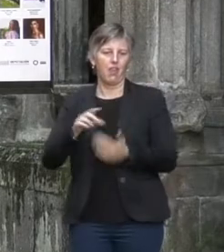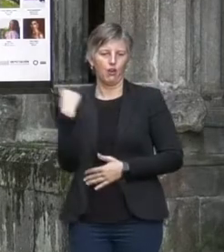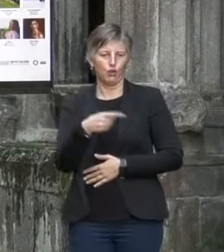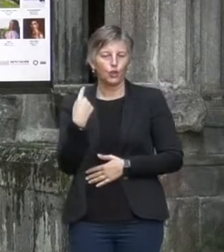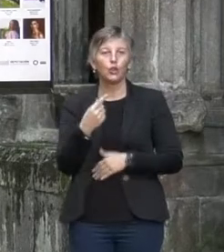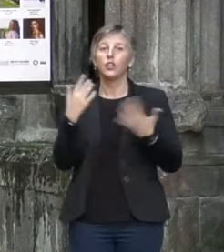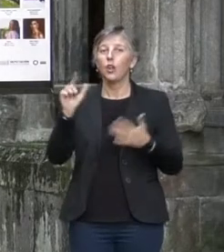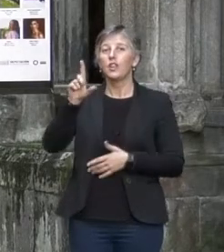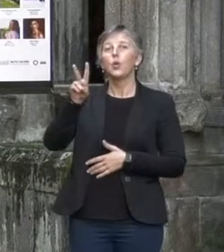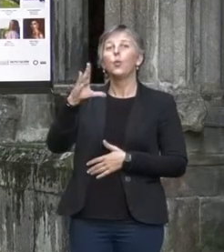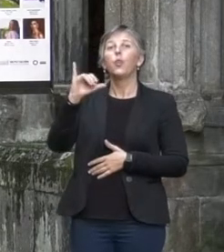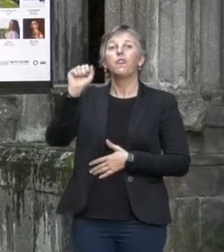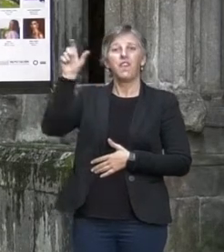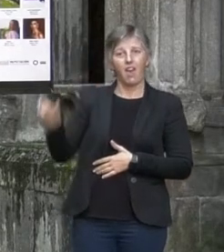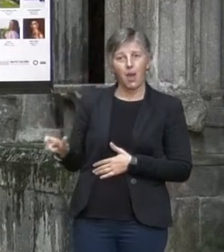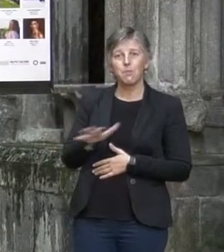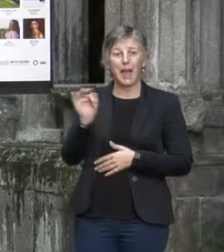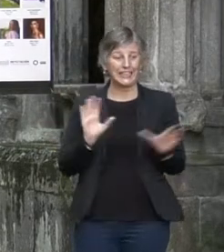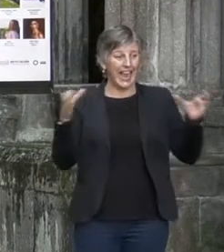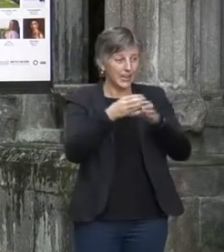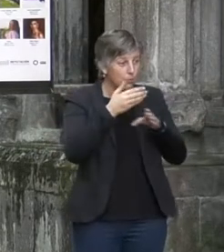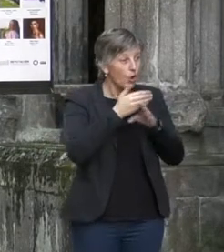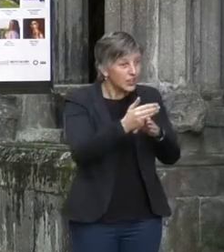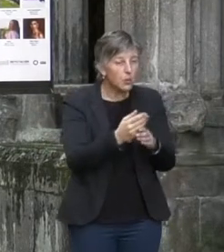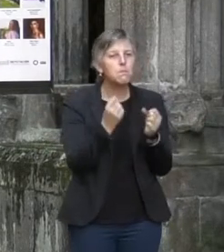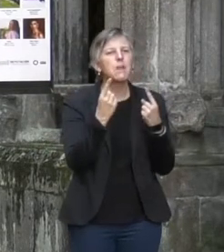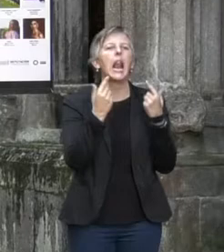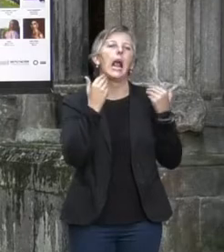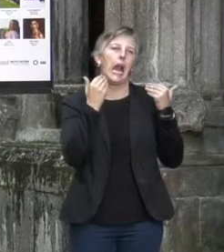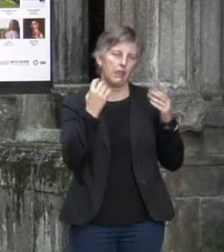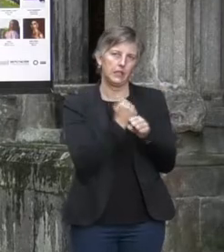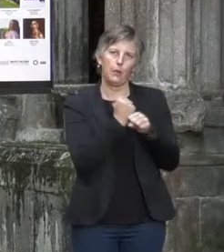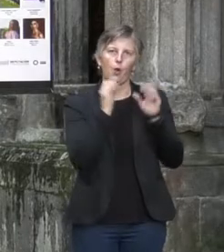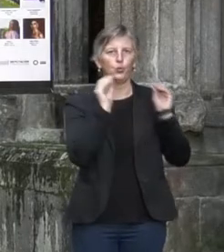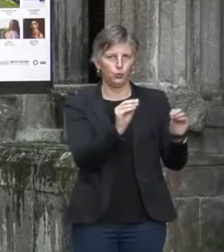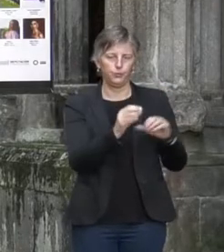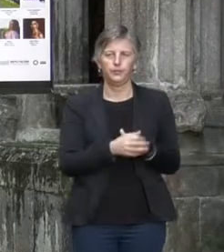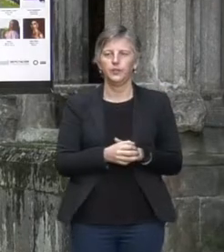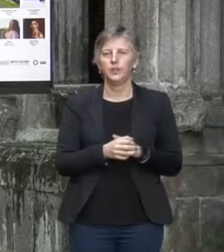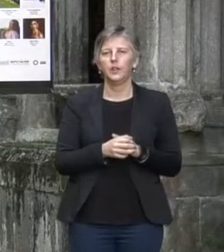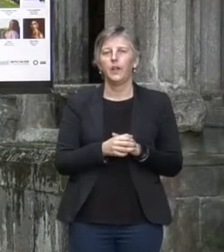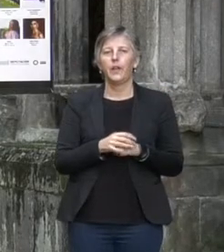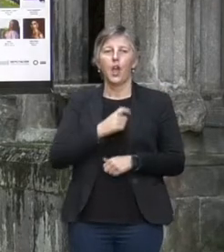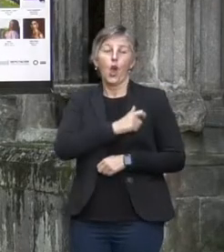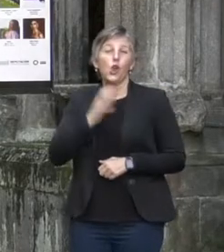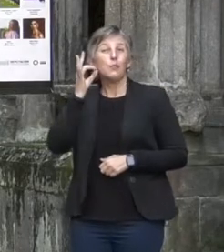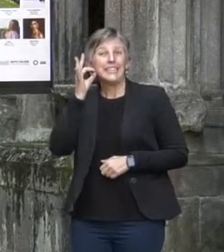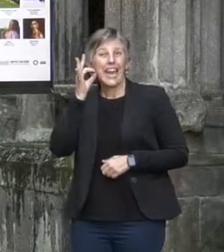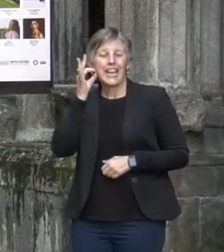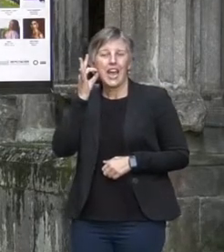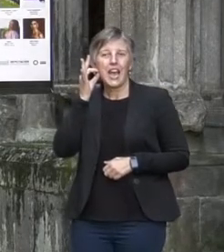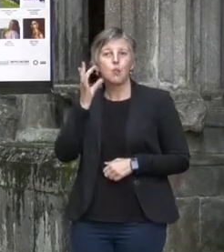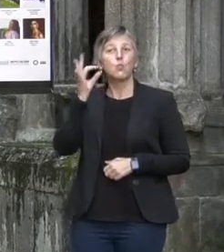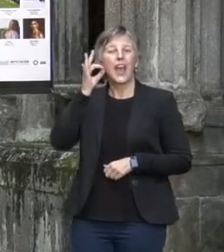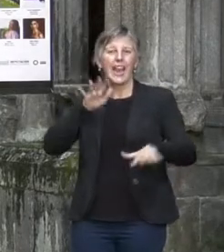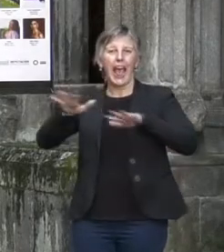Lucía e o resto da equipa, miles de gracias polo traballo. A comisaria de Mulleres